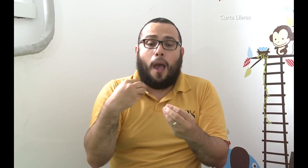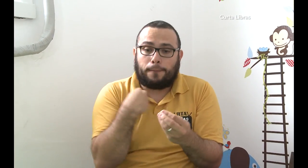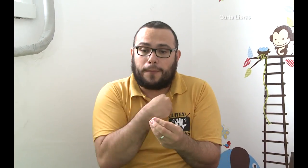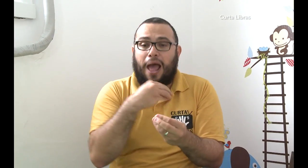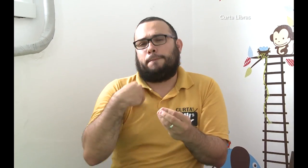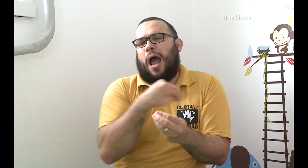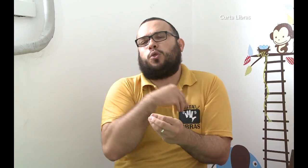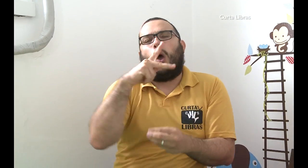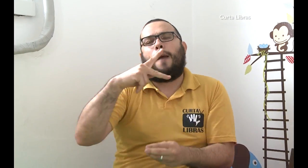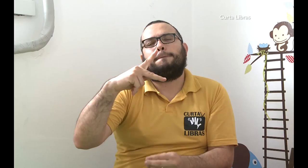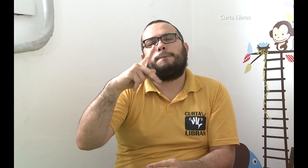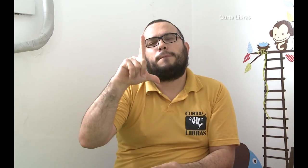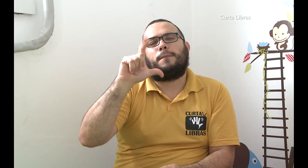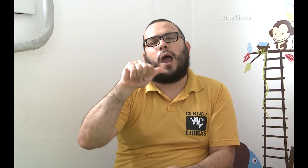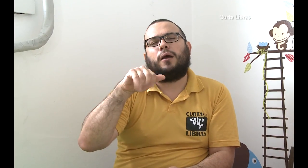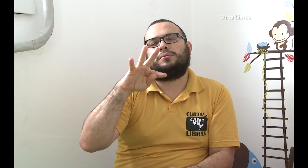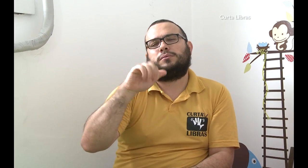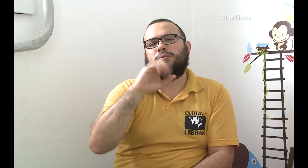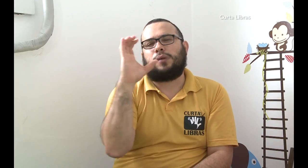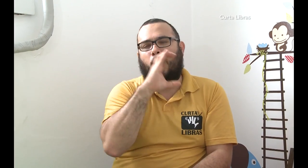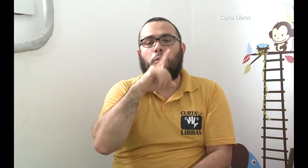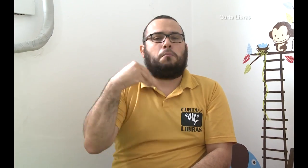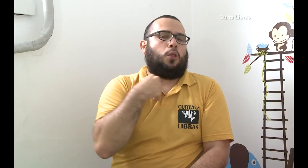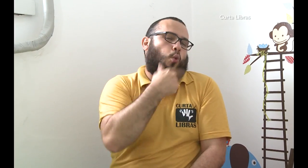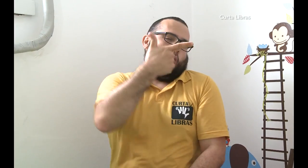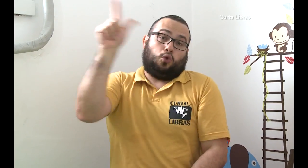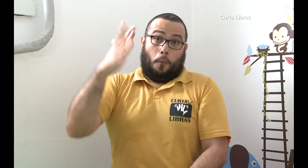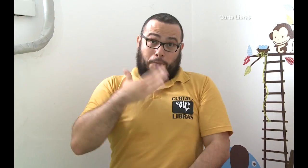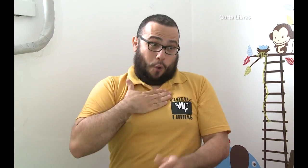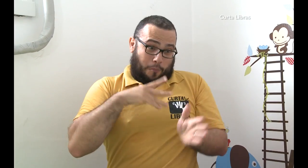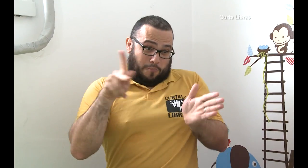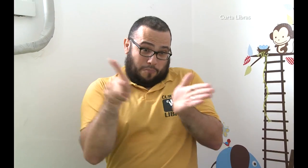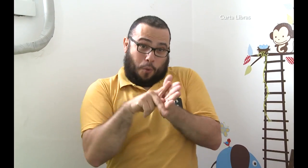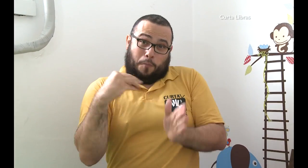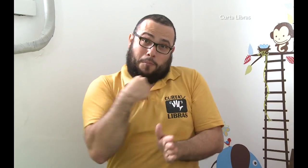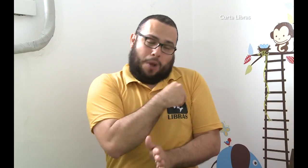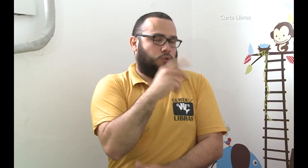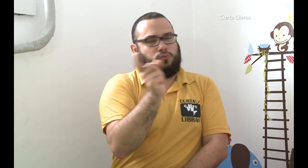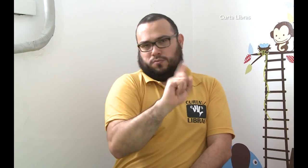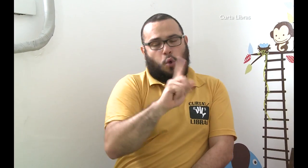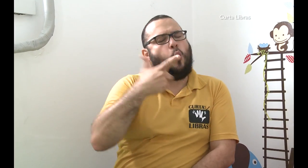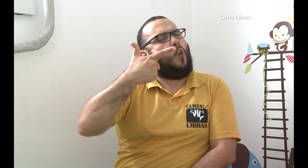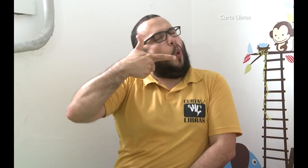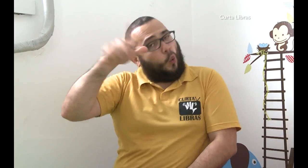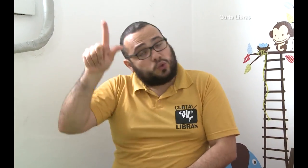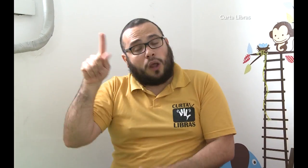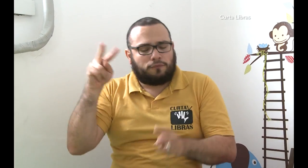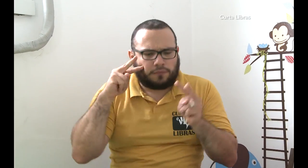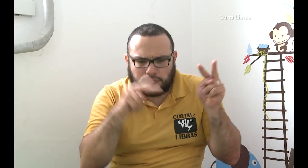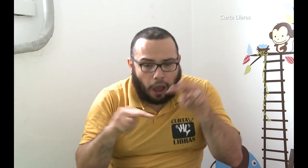Bom Um outro médico Que estava de plantão Examinou a Fran E viu que já havia dilatação